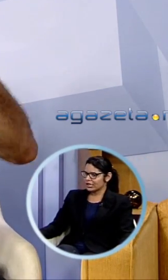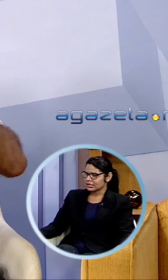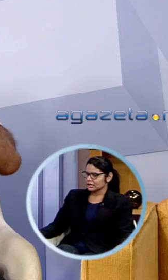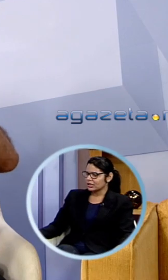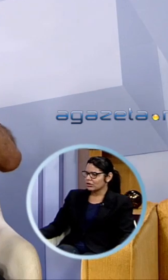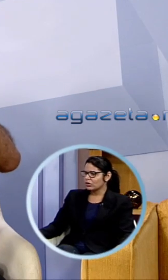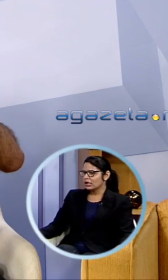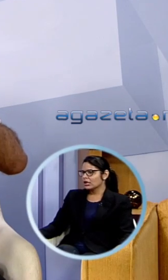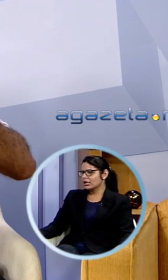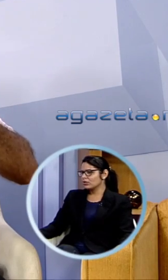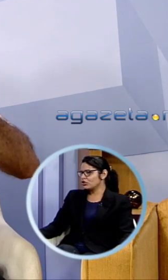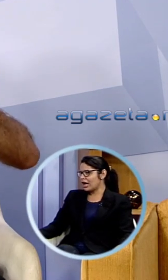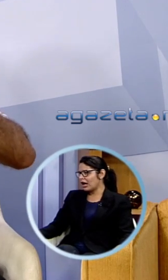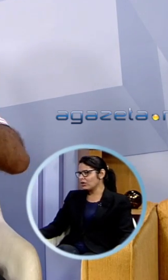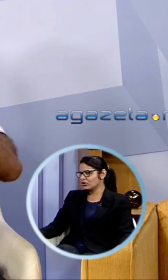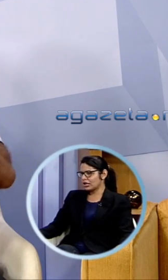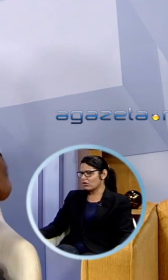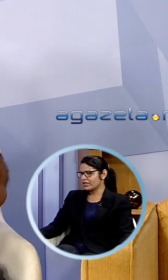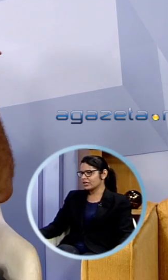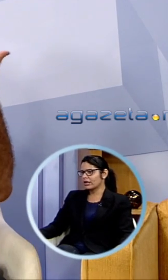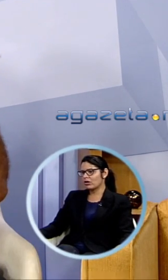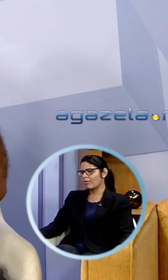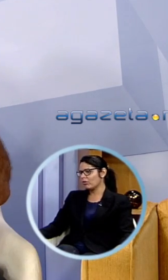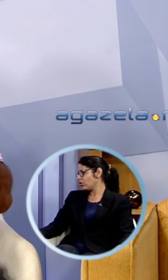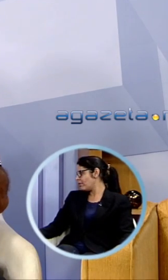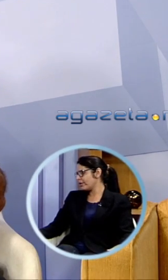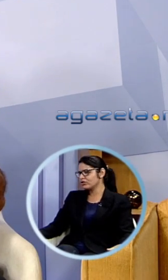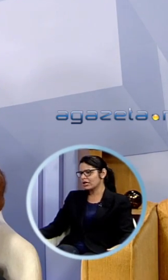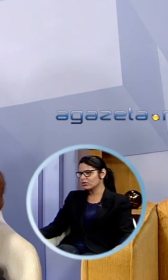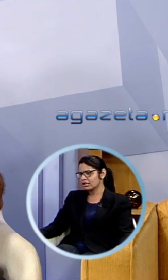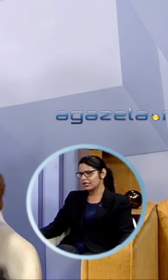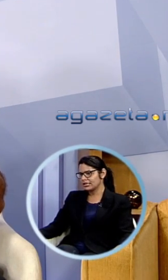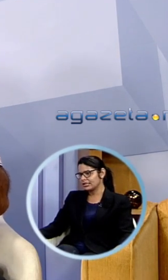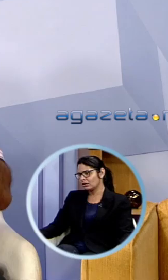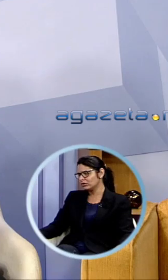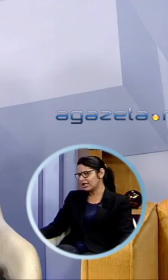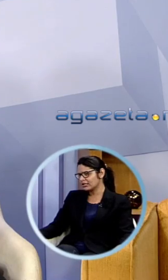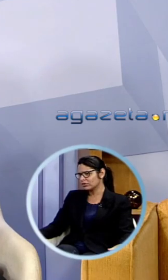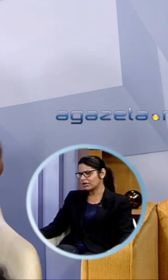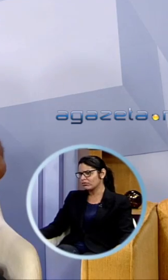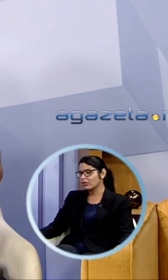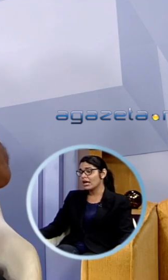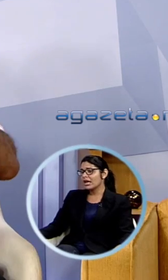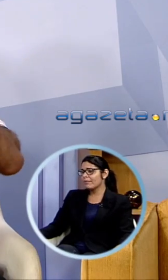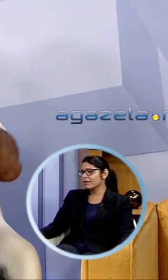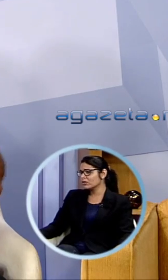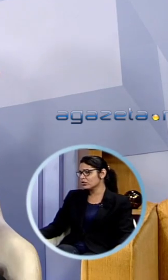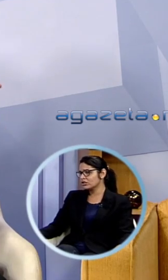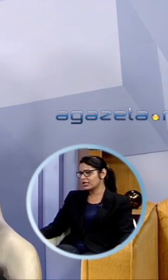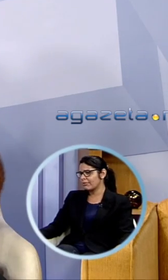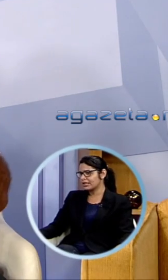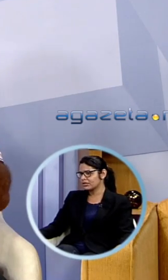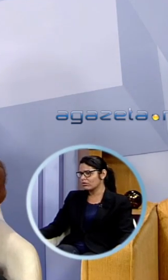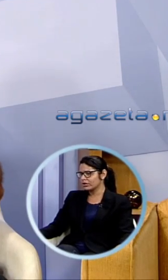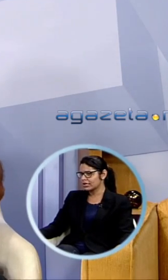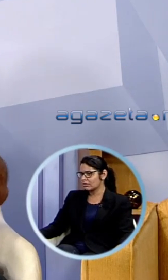de comunicação que o diálogo de est ali conversando é normal normalmente os alunos el eles irão ter esse contato comigo é a mesma coisa quando